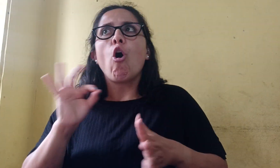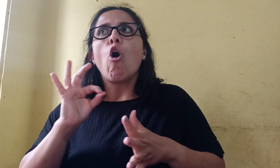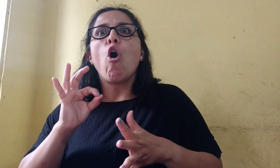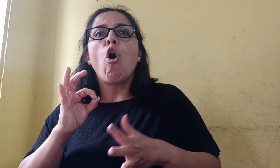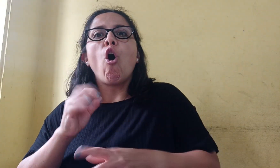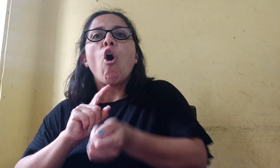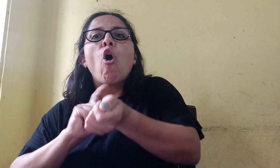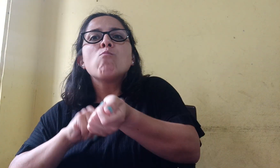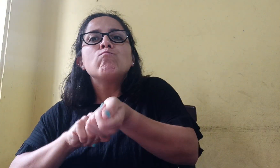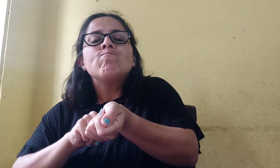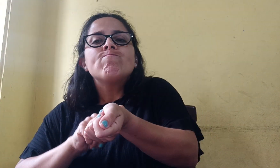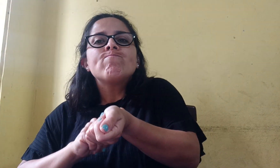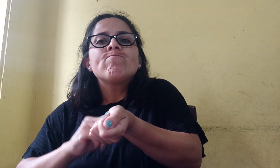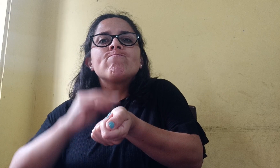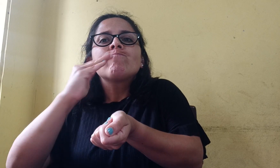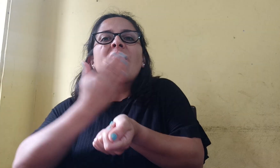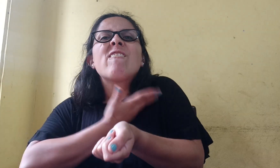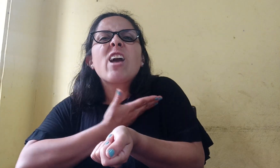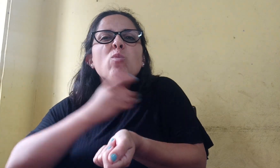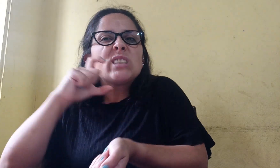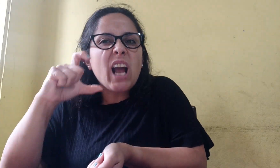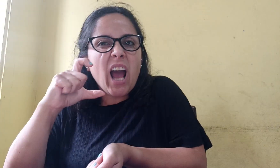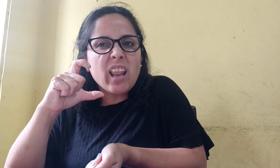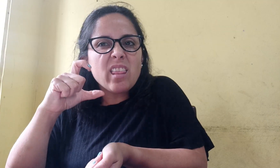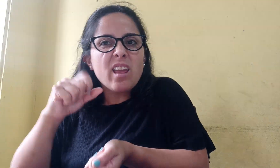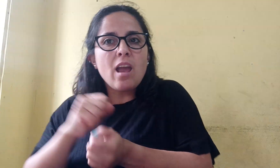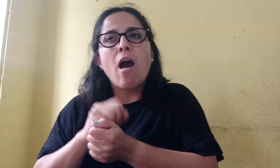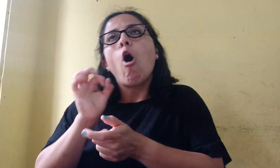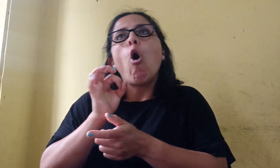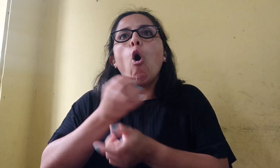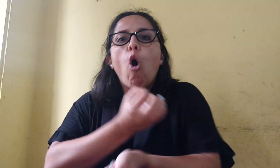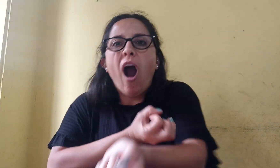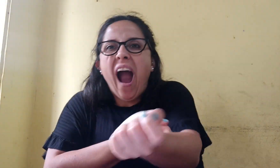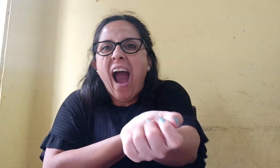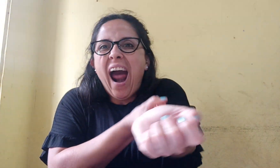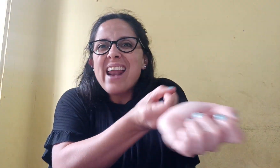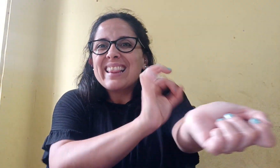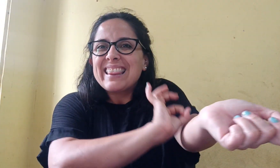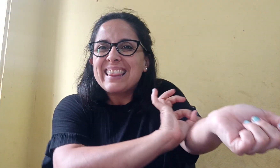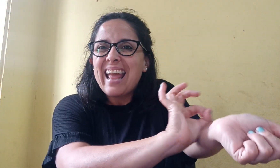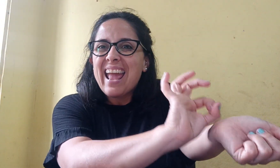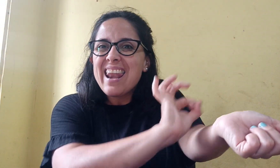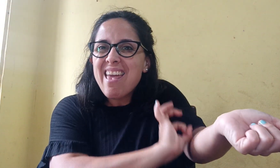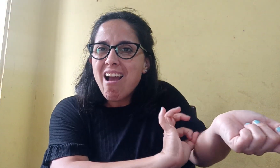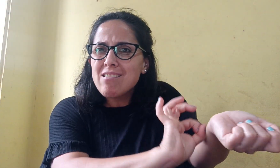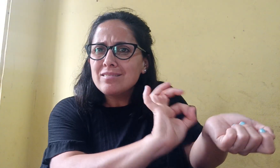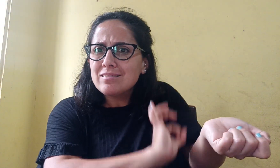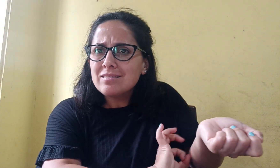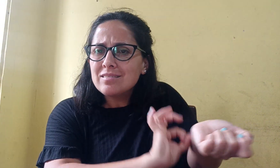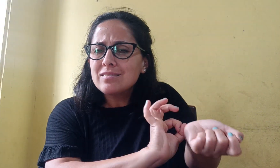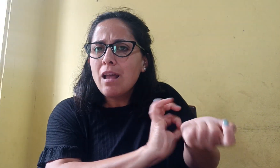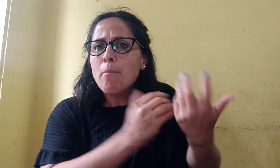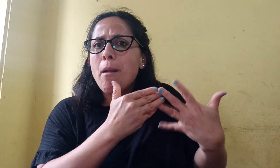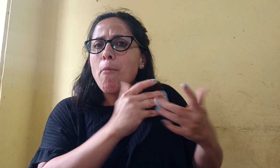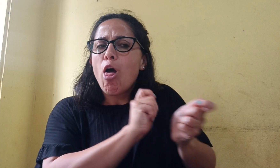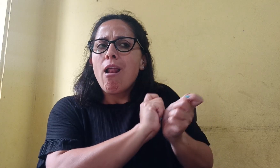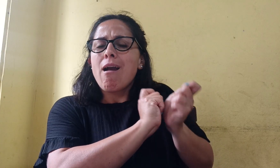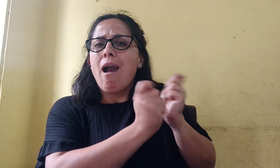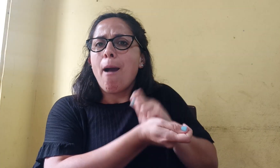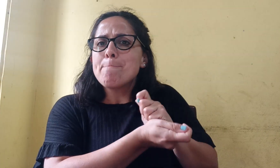Por ejemplo, el diámetro de las arterias las arteriolas para modificar la presión arterial, por